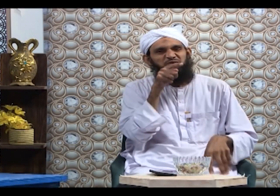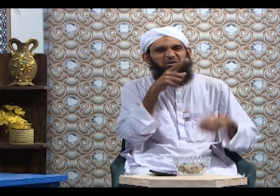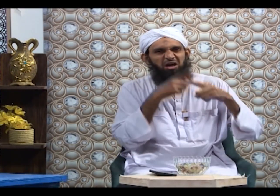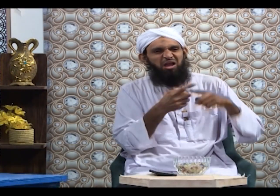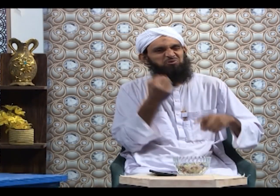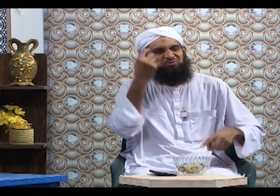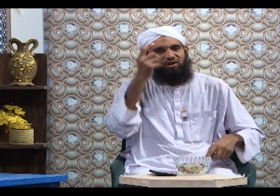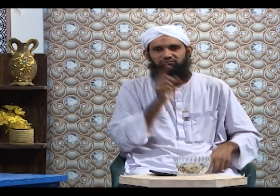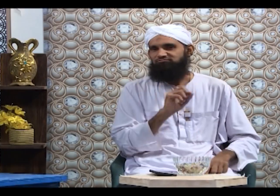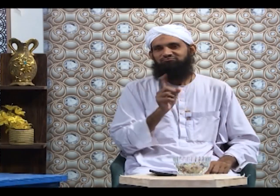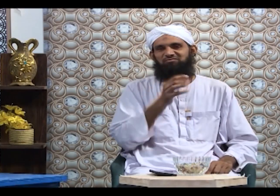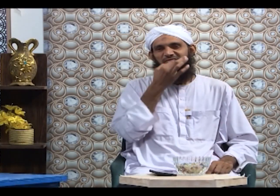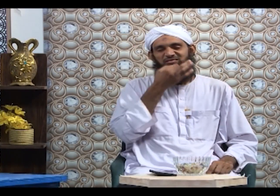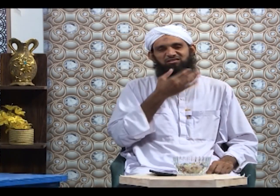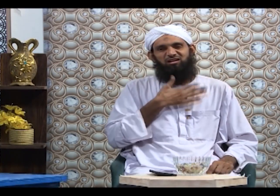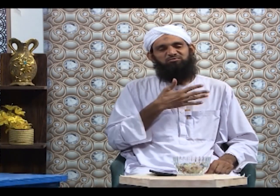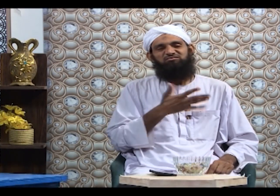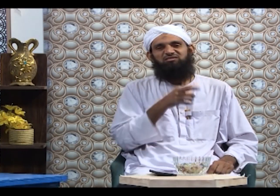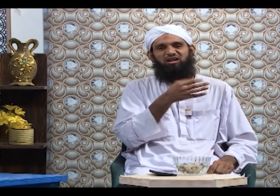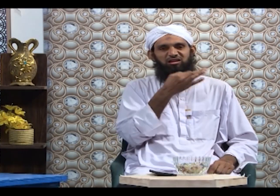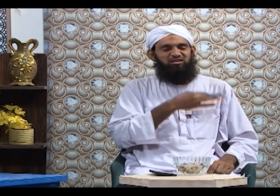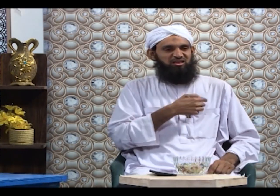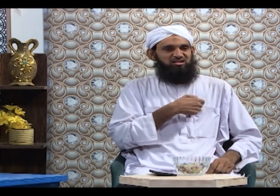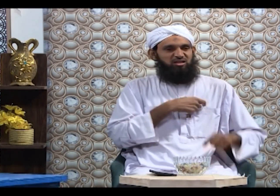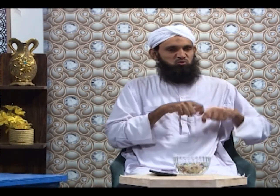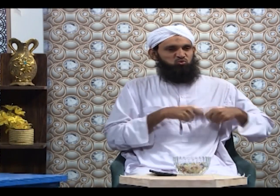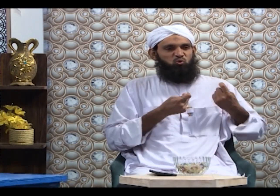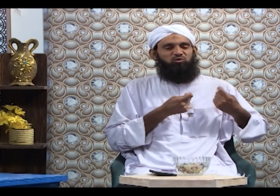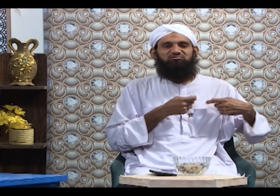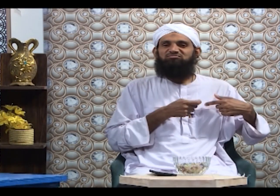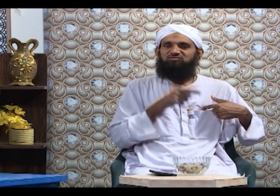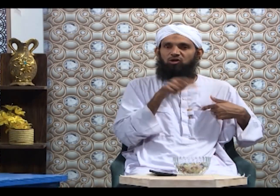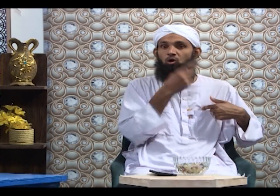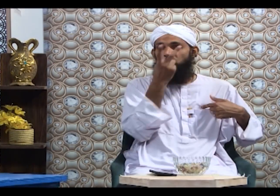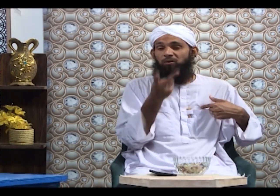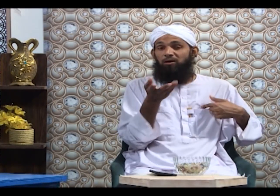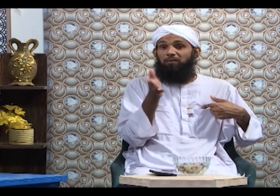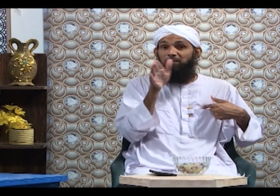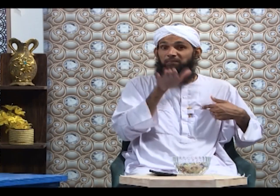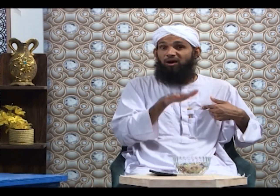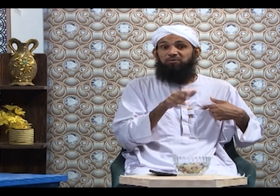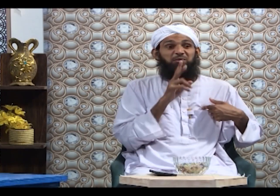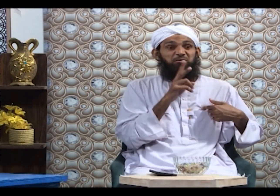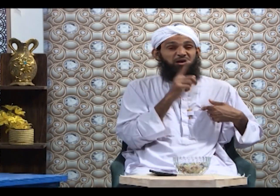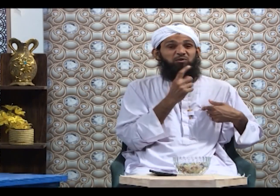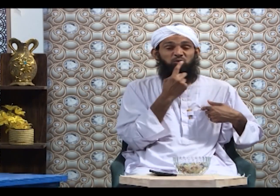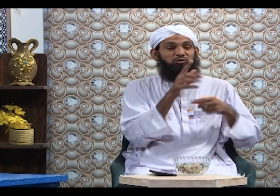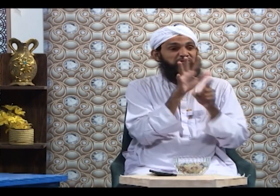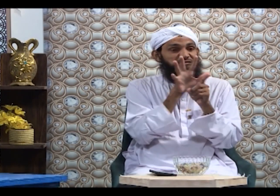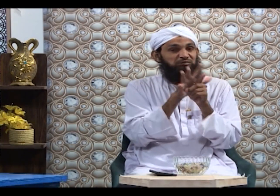بچیے، کیونکہ اس انداز سے قوی امکان ہے کہ ان کی دل آزاری بھی ہو اور بات بھی بے اثر ہو جائے، اور اس طرح سمجھانے سے